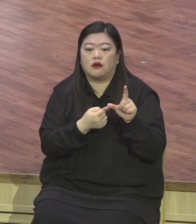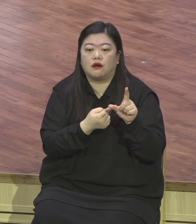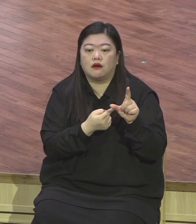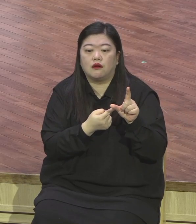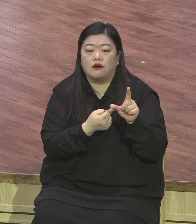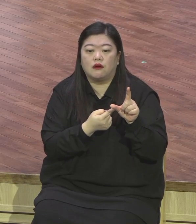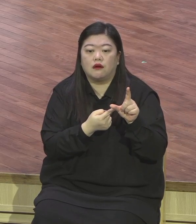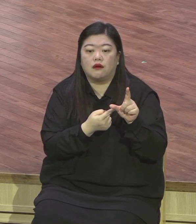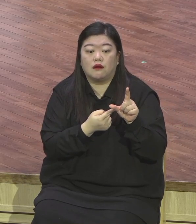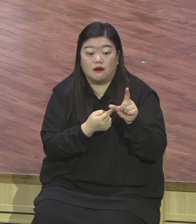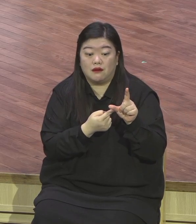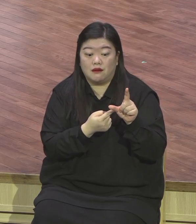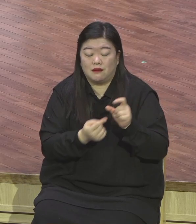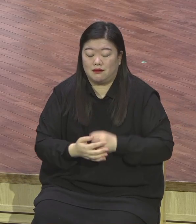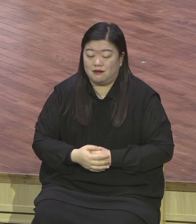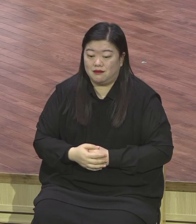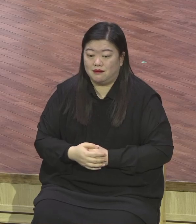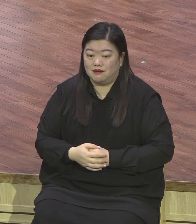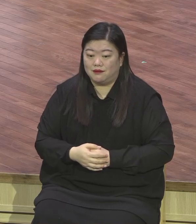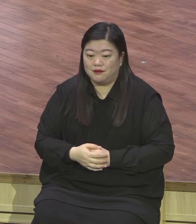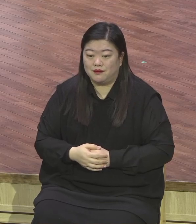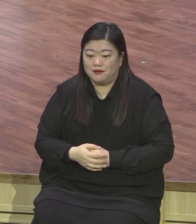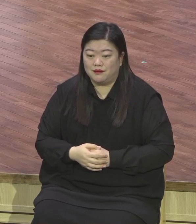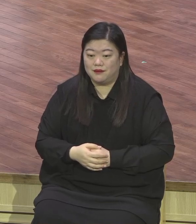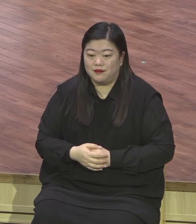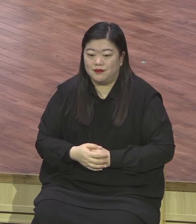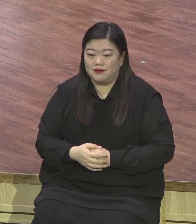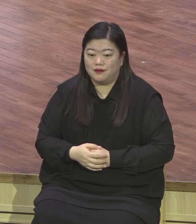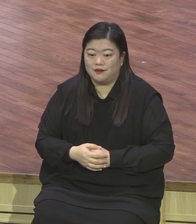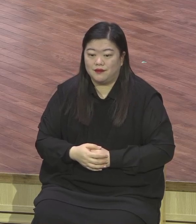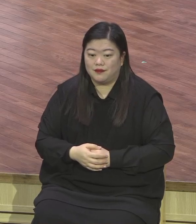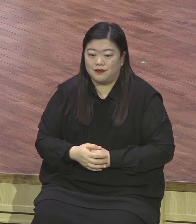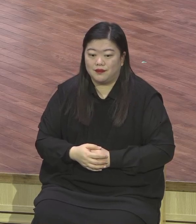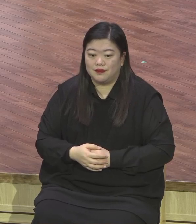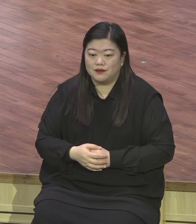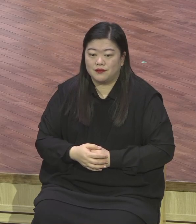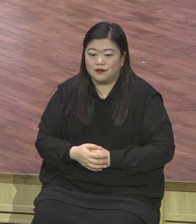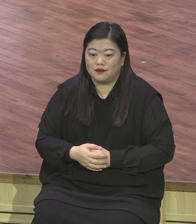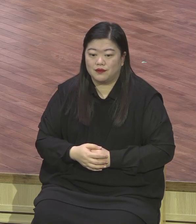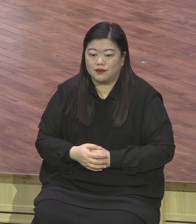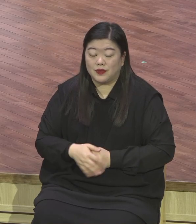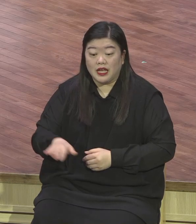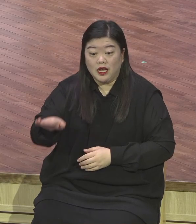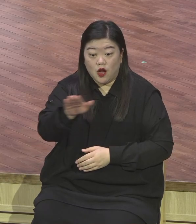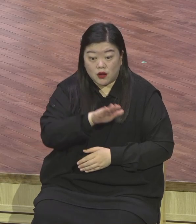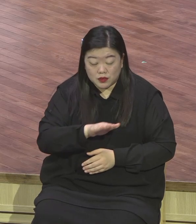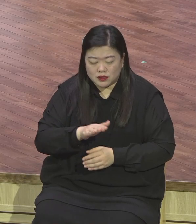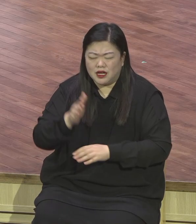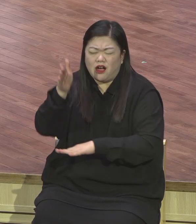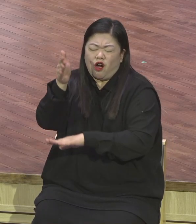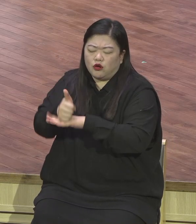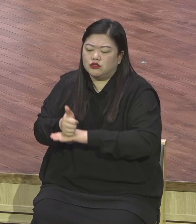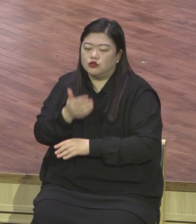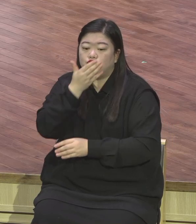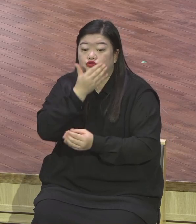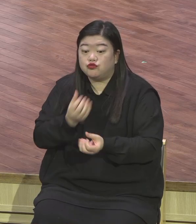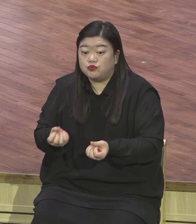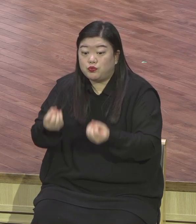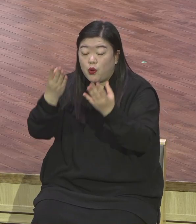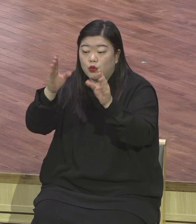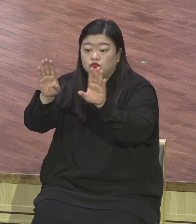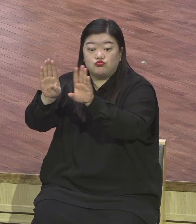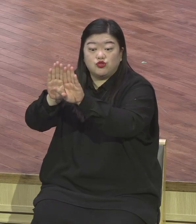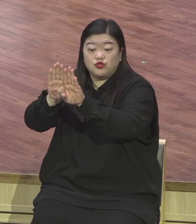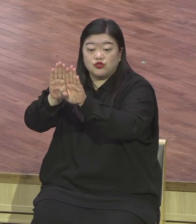그래서 진정으로 복음 확산에 헌신한 자는 축복의 문도 같이 열린다는 사실이에요 축복의 문이 같이 열려요